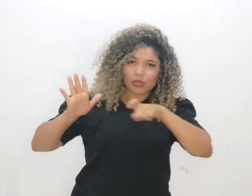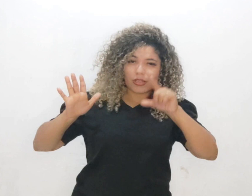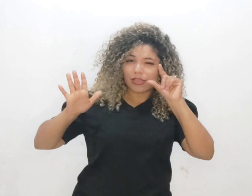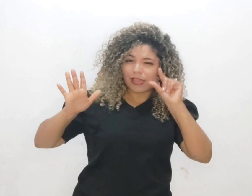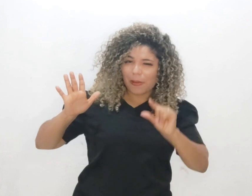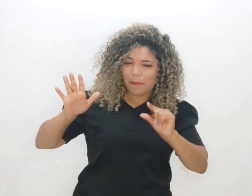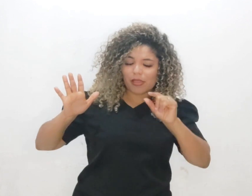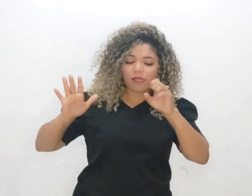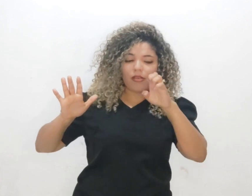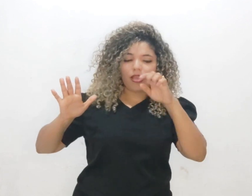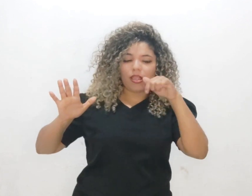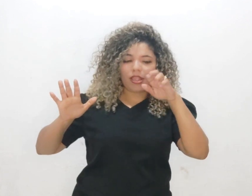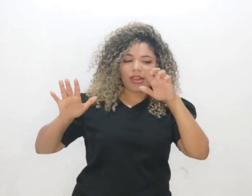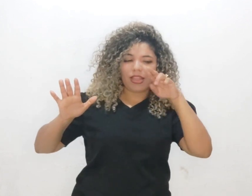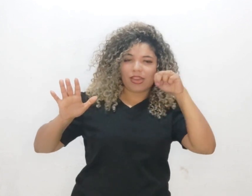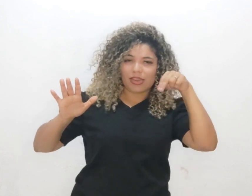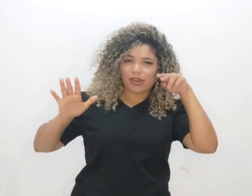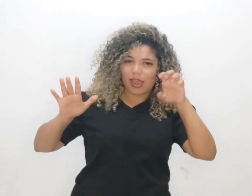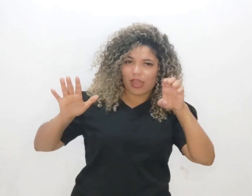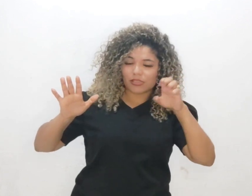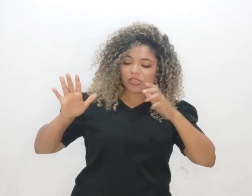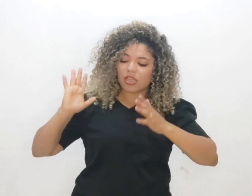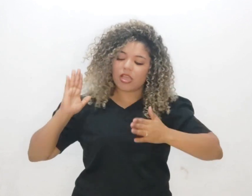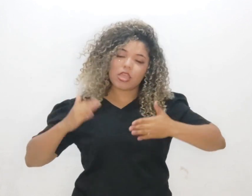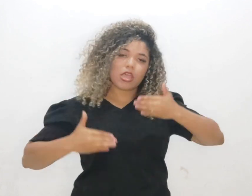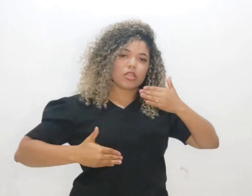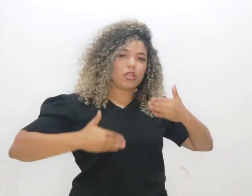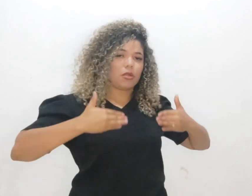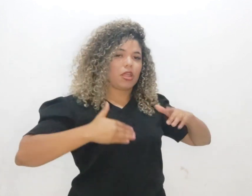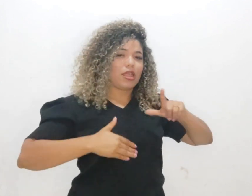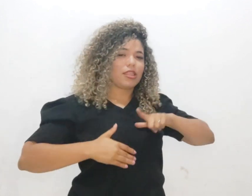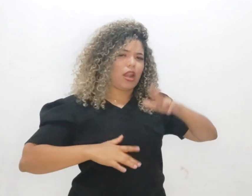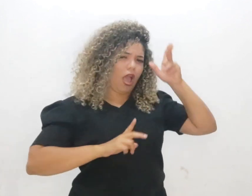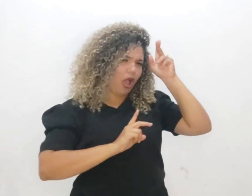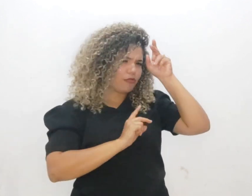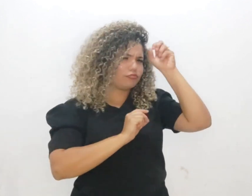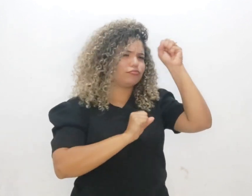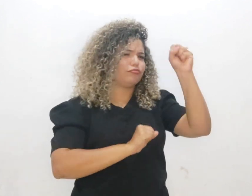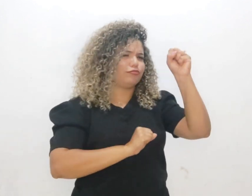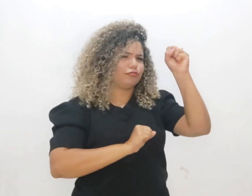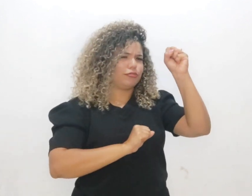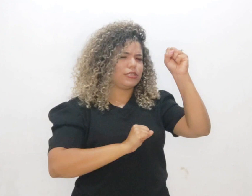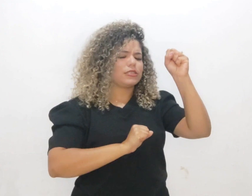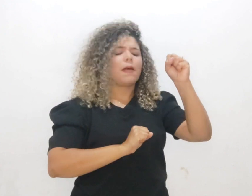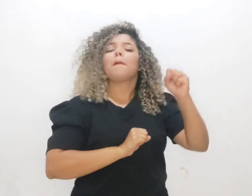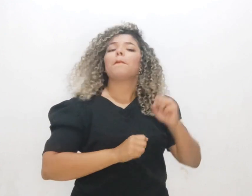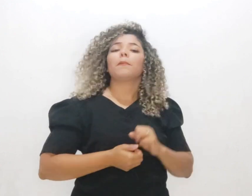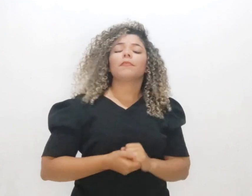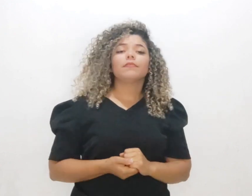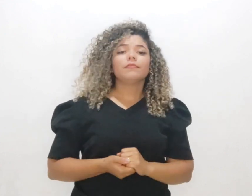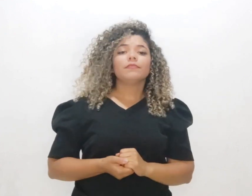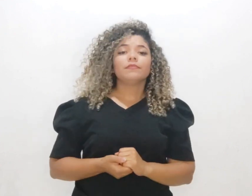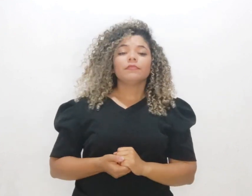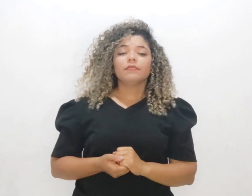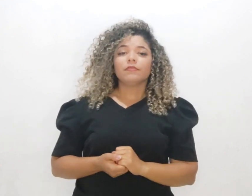engrenagem, esse robô vai ganhar torque, ou seja, vai ganhar mais força. Então, nesse